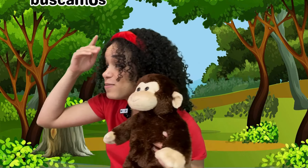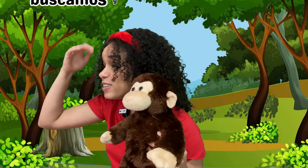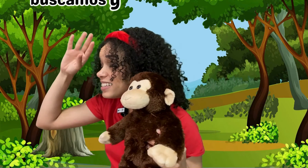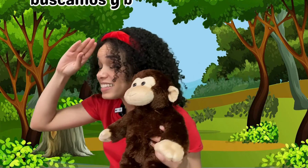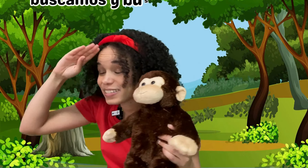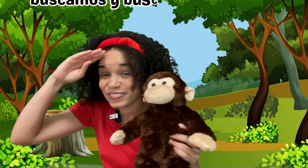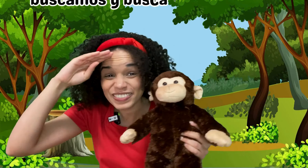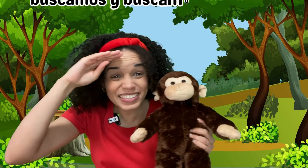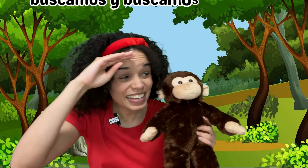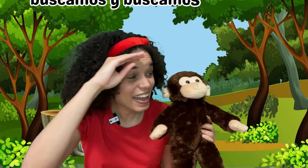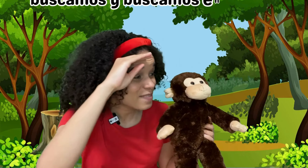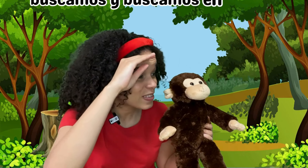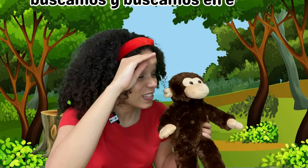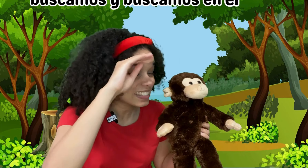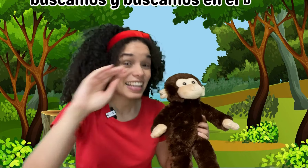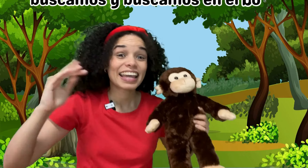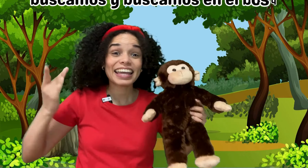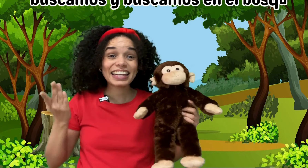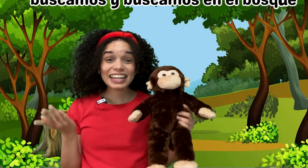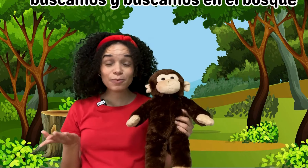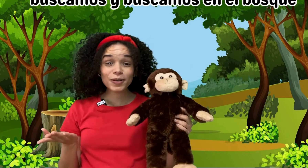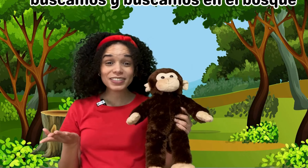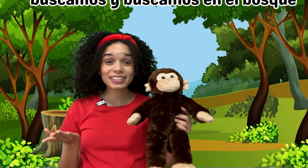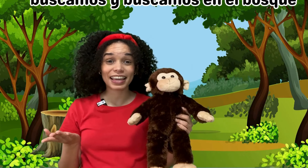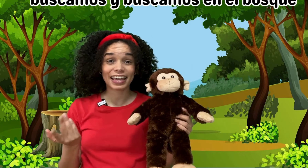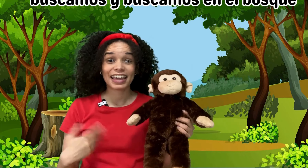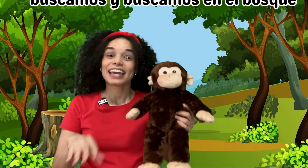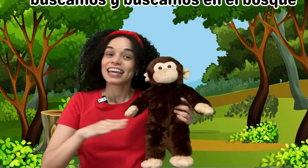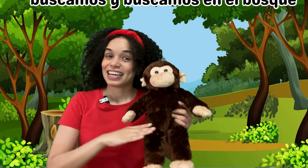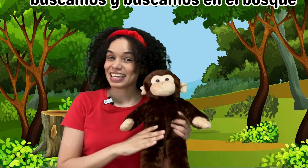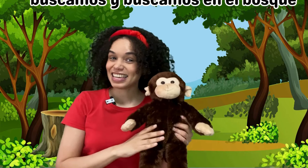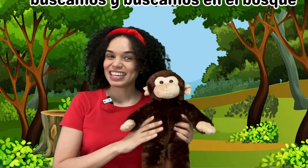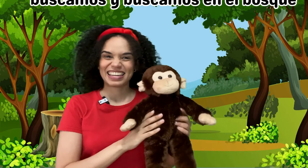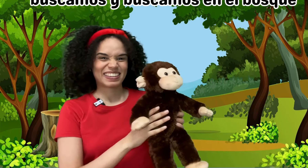y buscamos en el bosque y